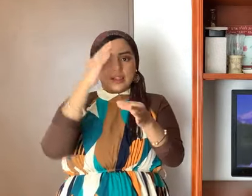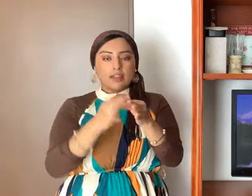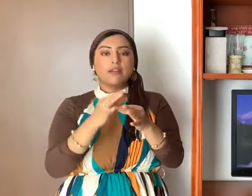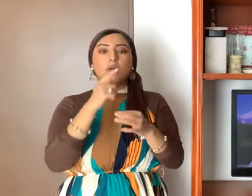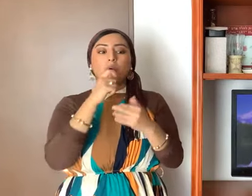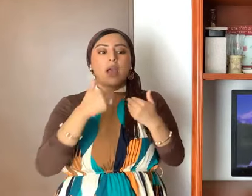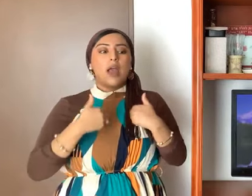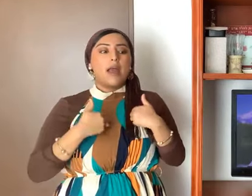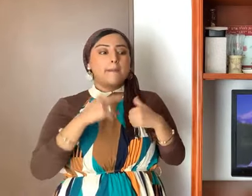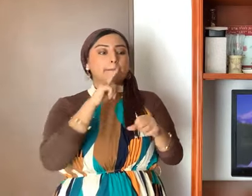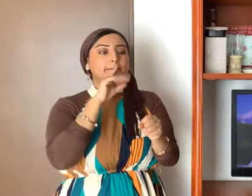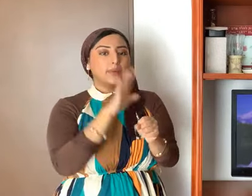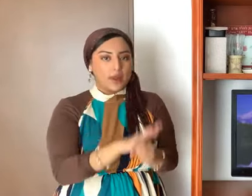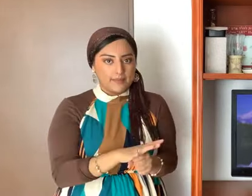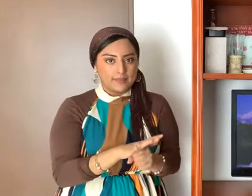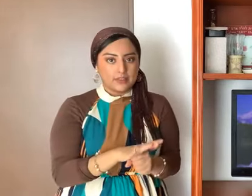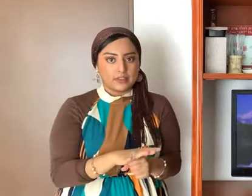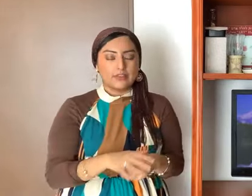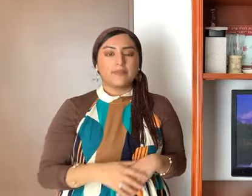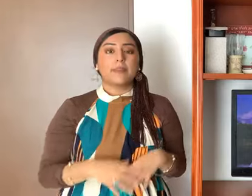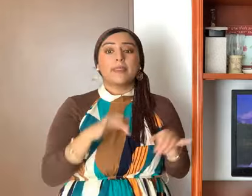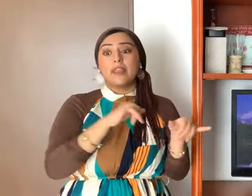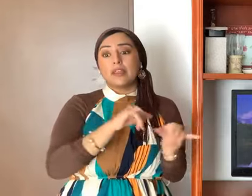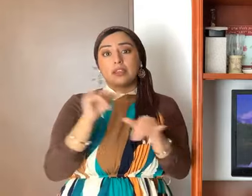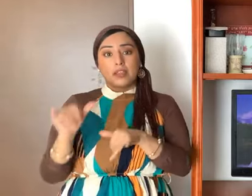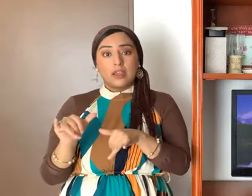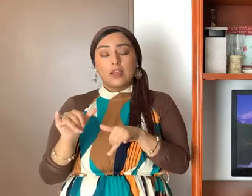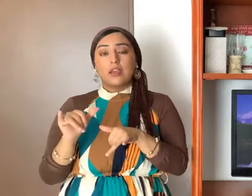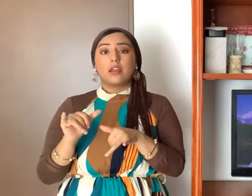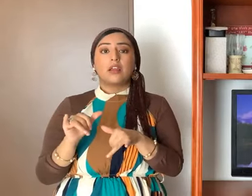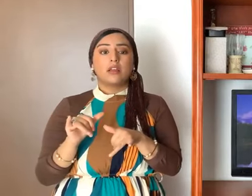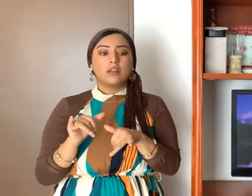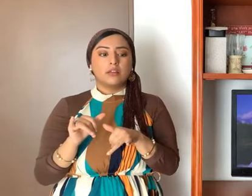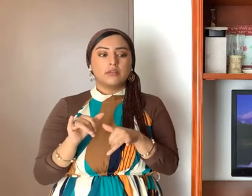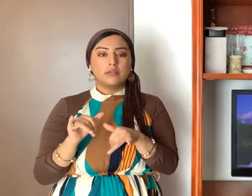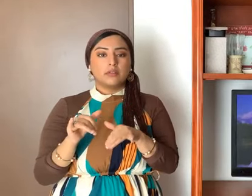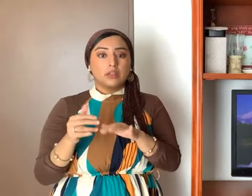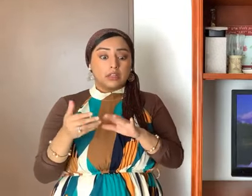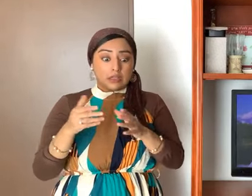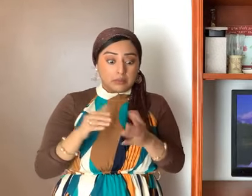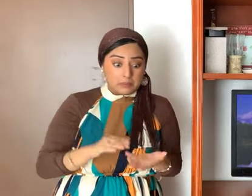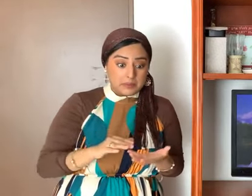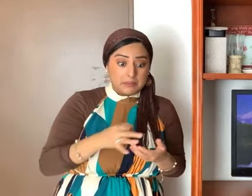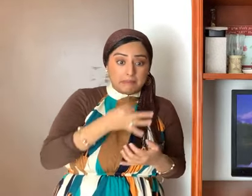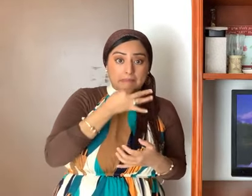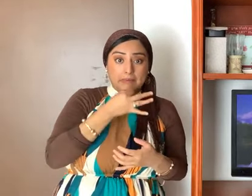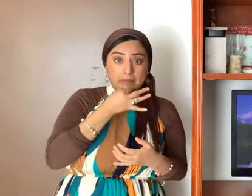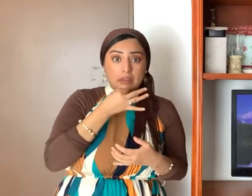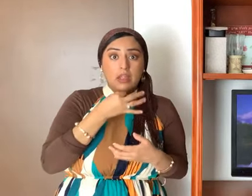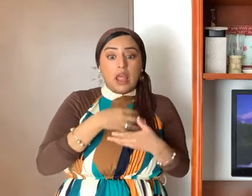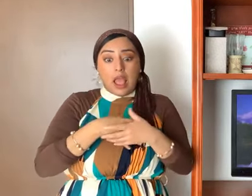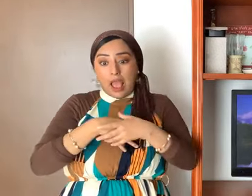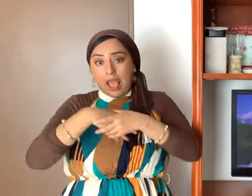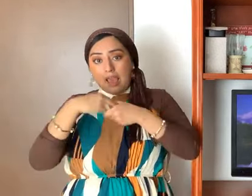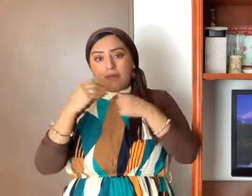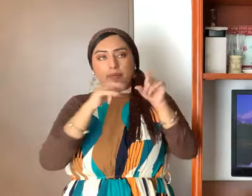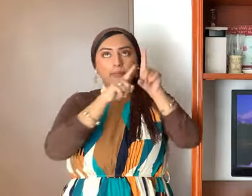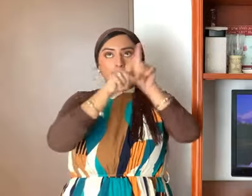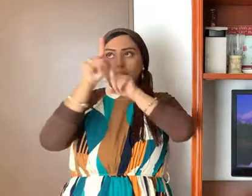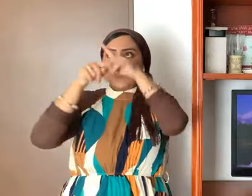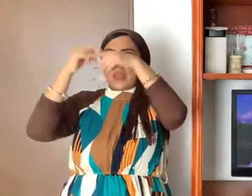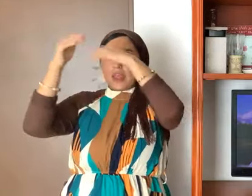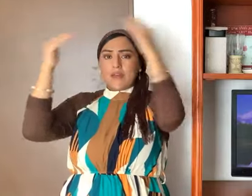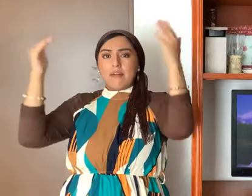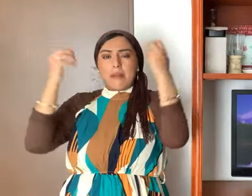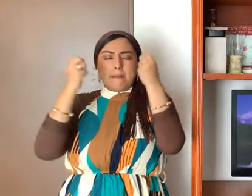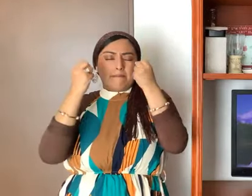había prometido. Por lo cual también de uno, ese casi ya muerto, salieron como las estrellas del cielo